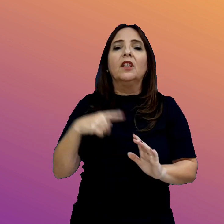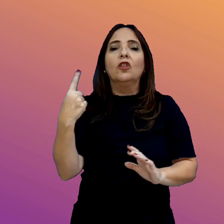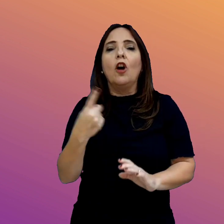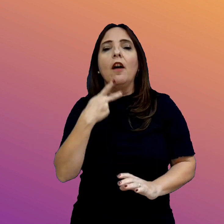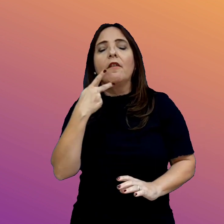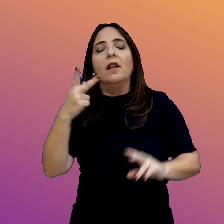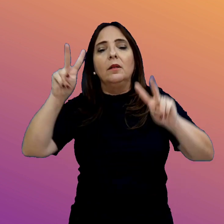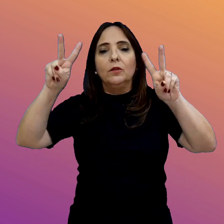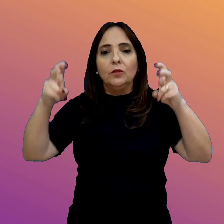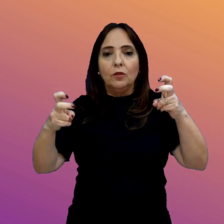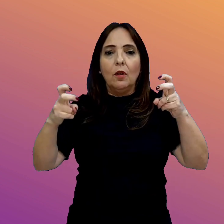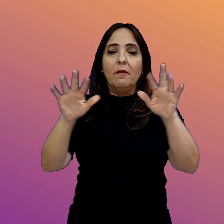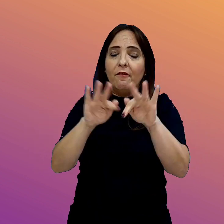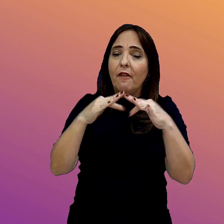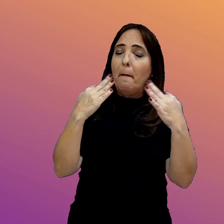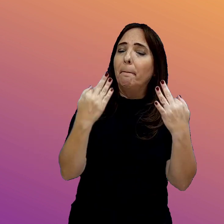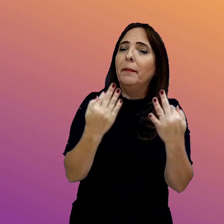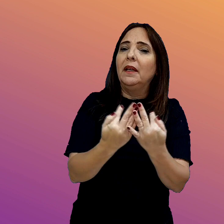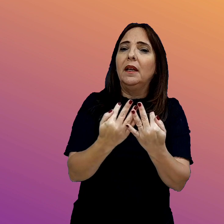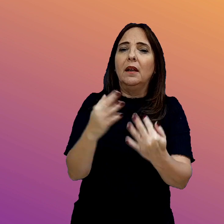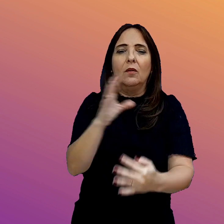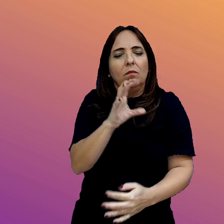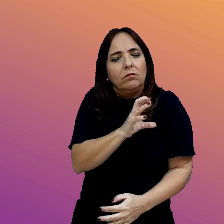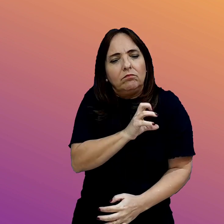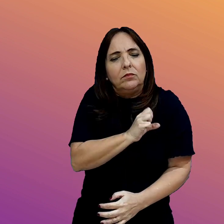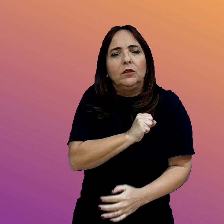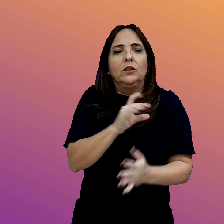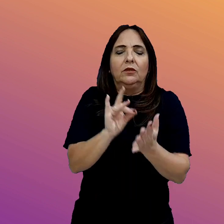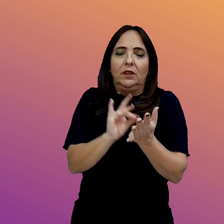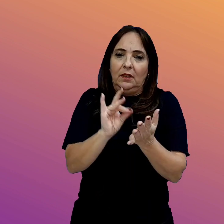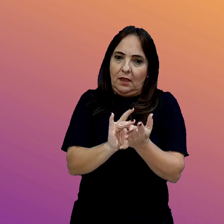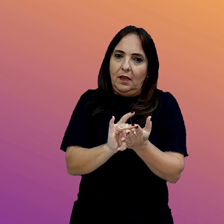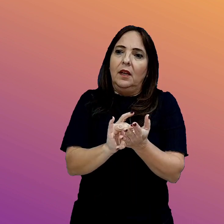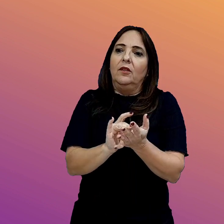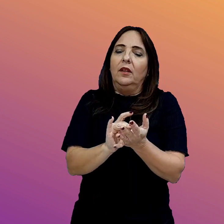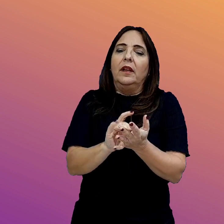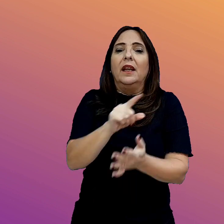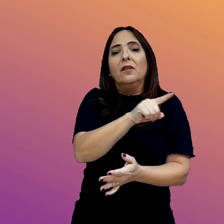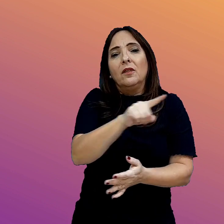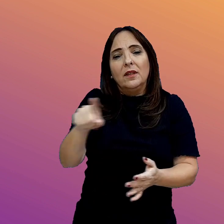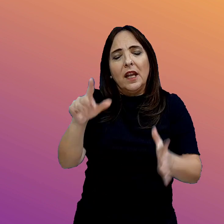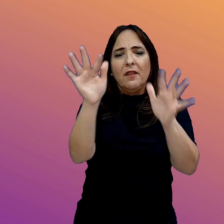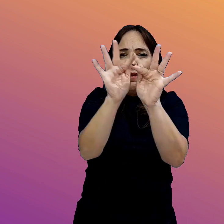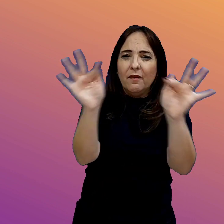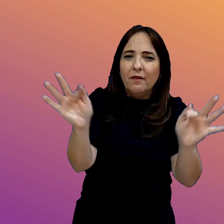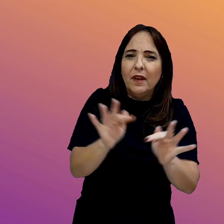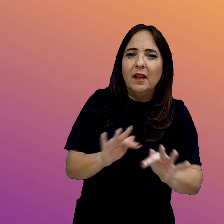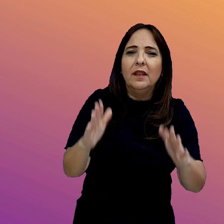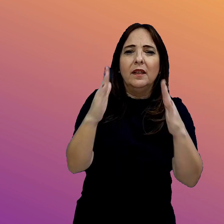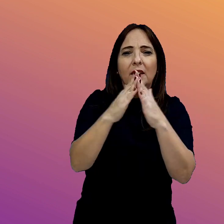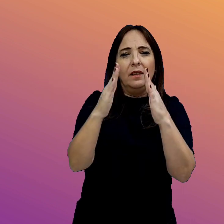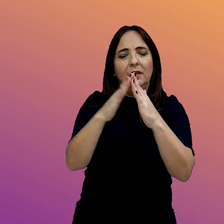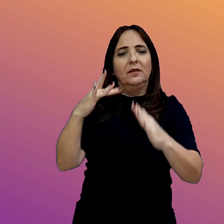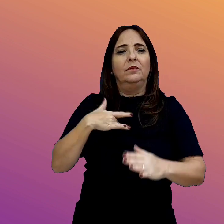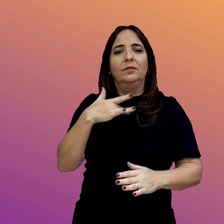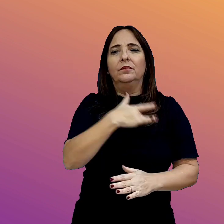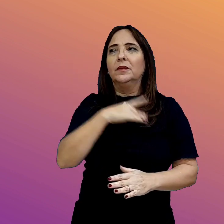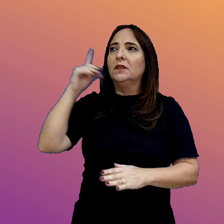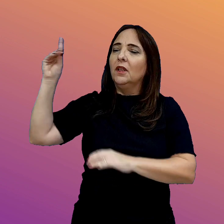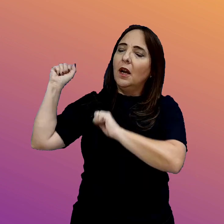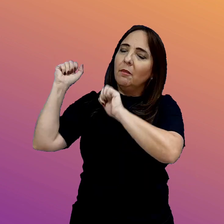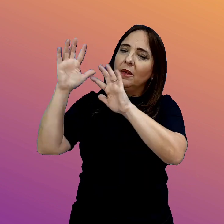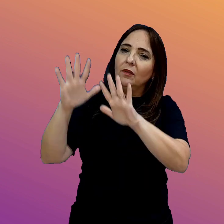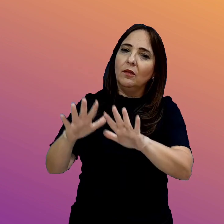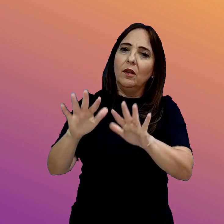E espero que vocês sejam felizes, tenham um lar saudável, e que Deus abençoe o lar de vocês, é a minha oração. E eu